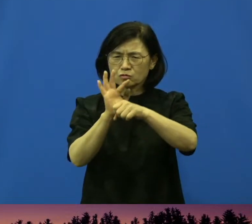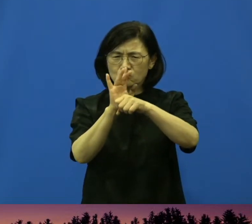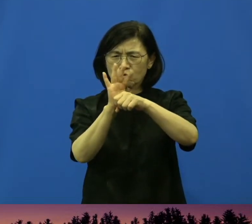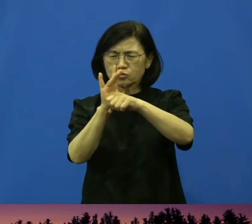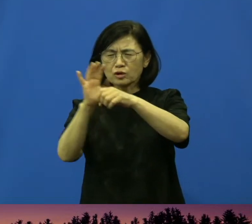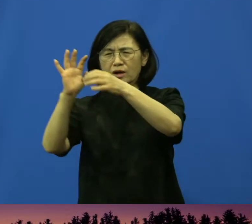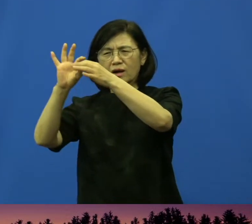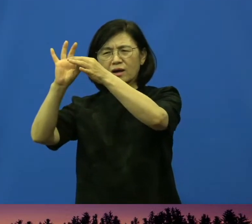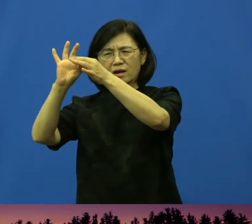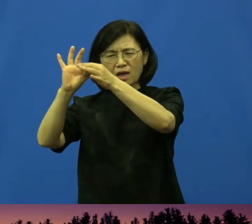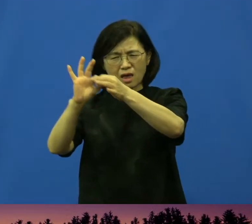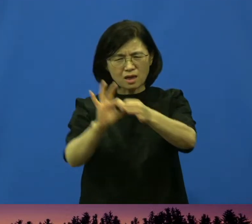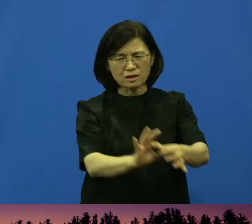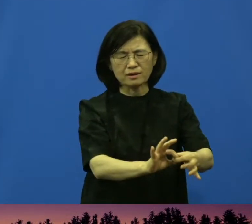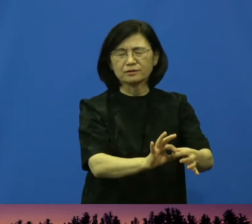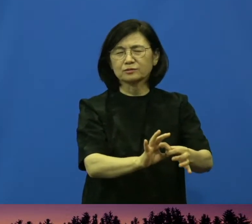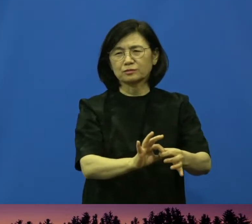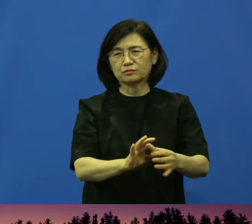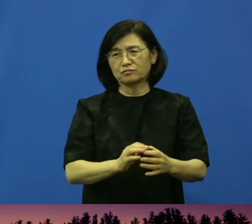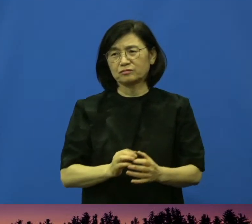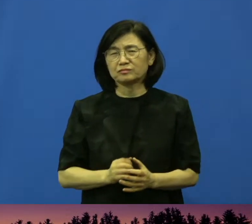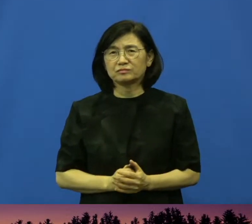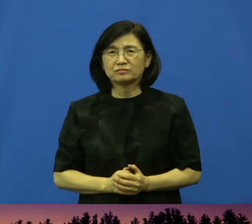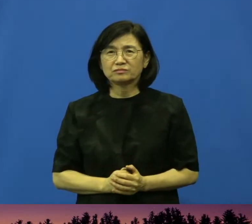2년이 넘어가요.